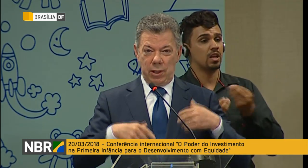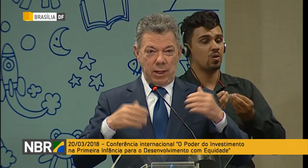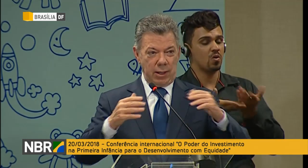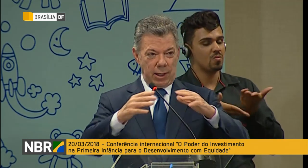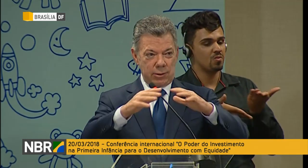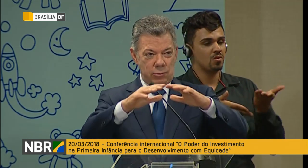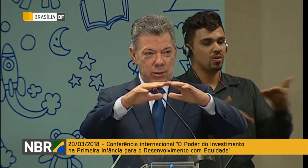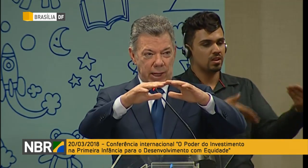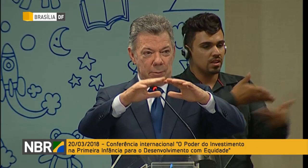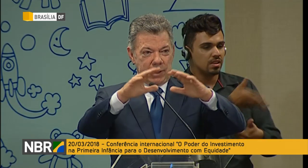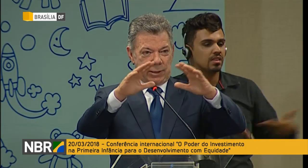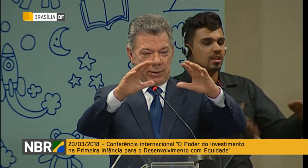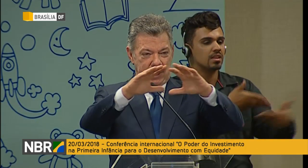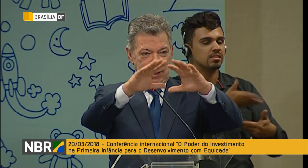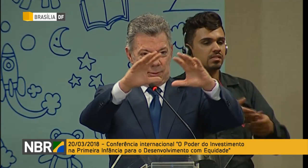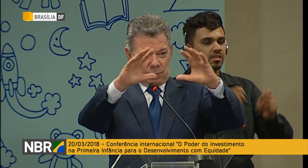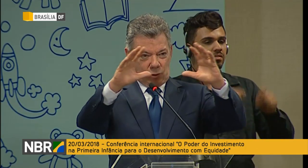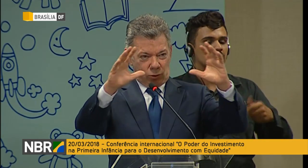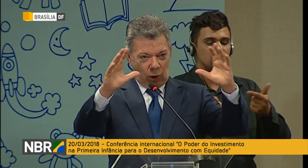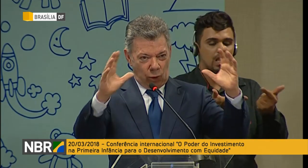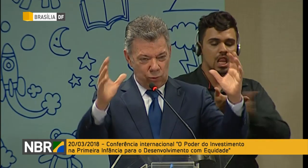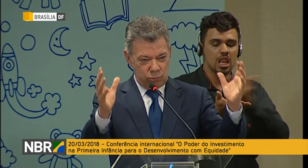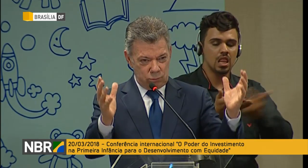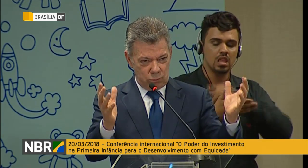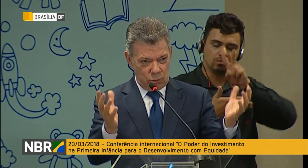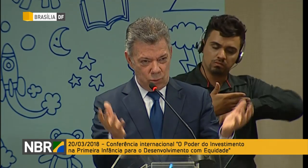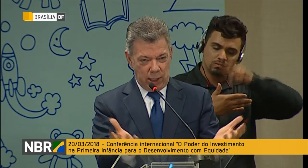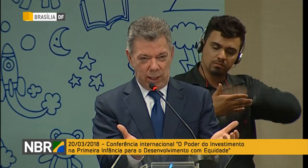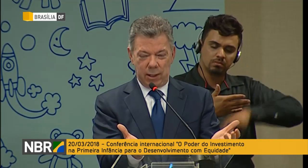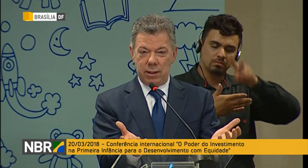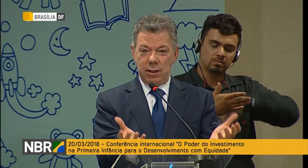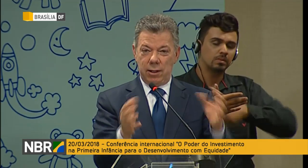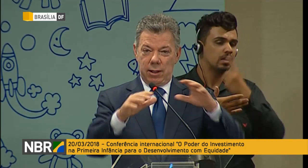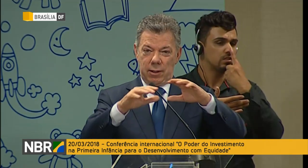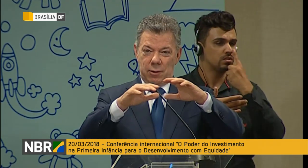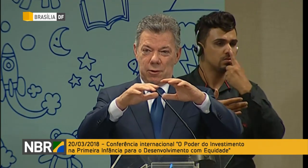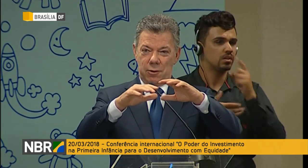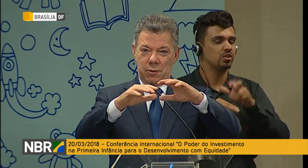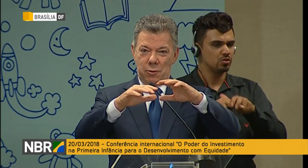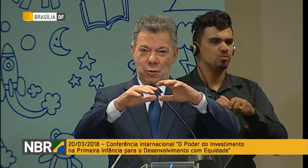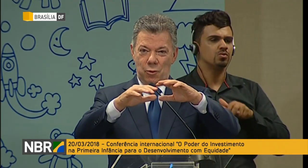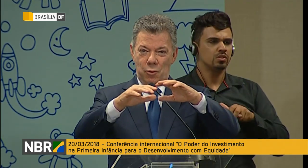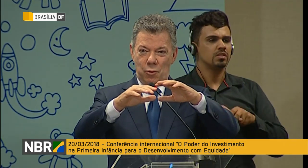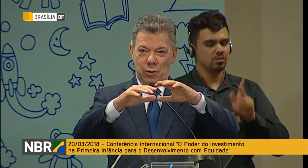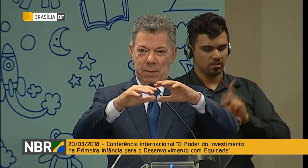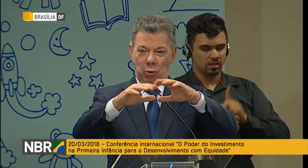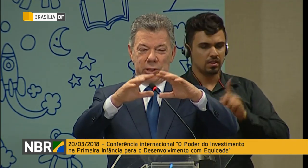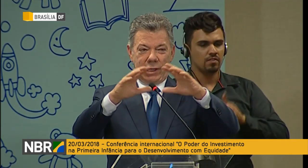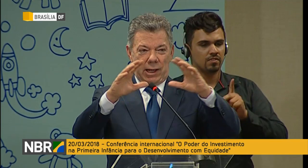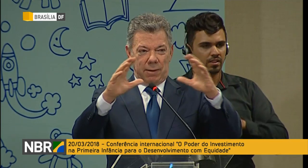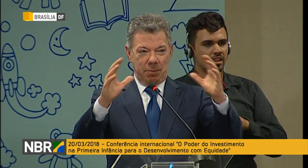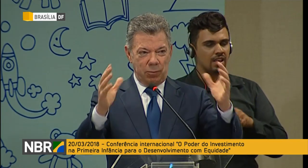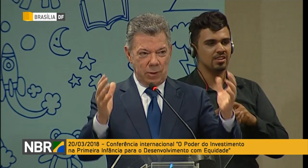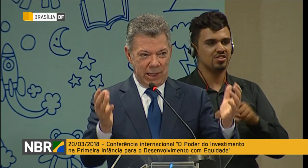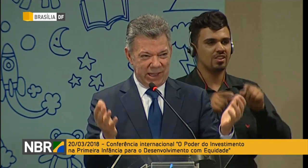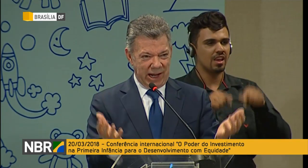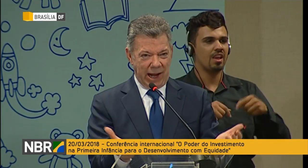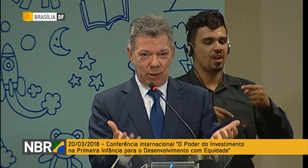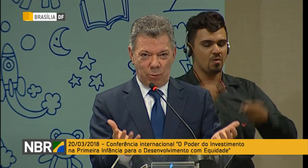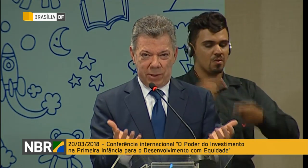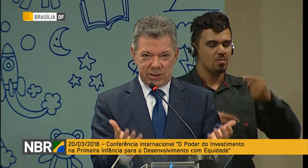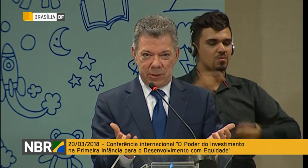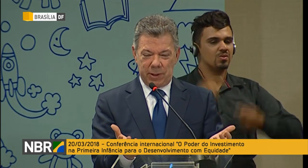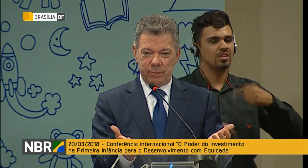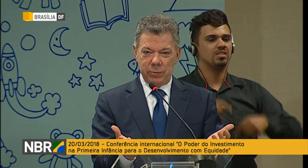familiarizar-se com os livros. Então é realmente algo que tem toda uma estrutura e posso dizer uma